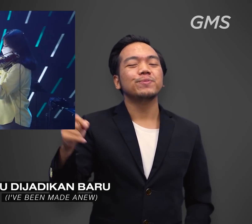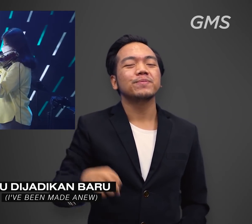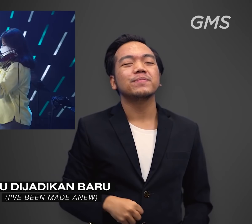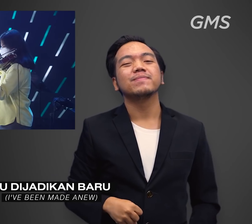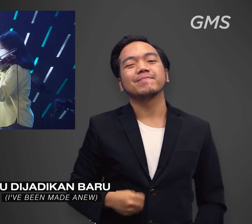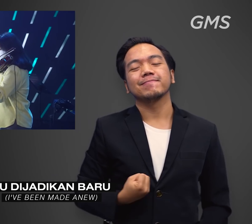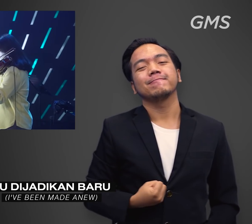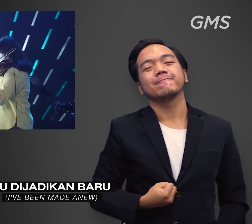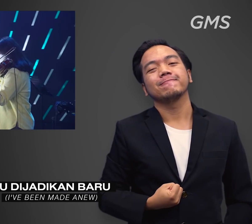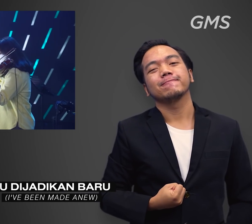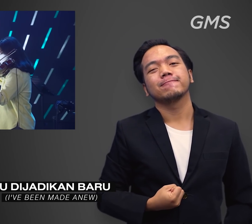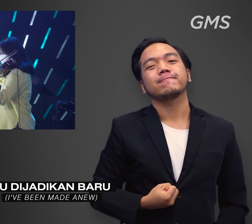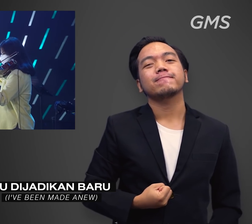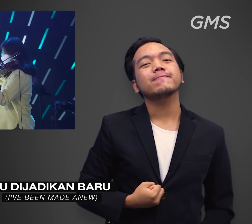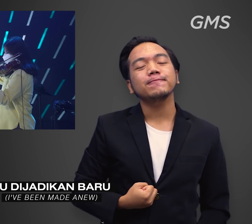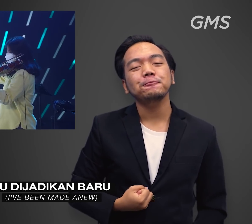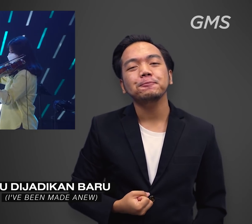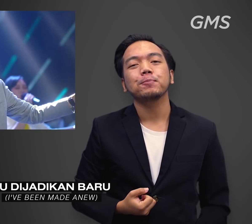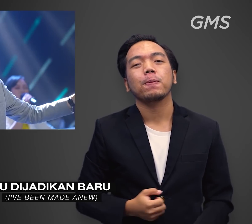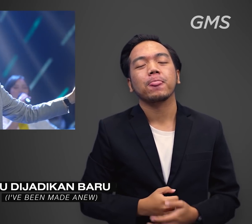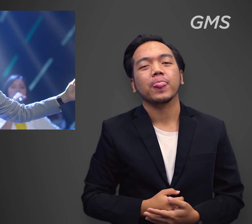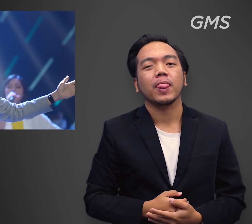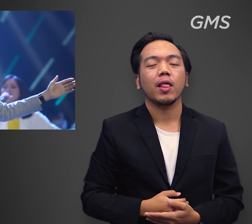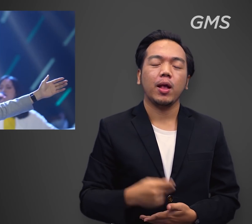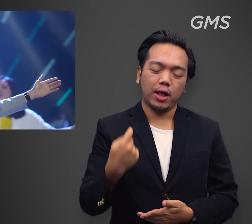dijadikan baru.